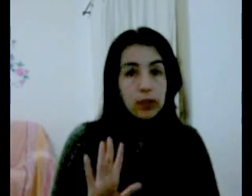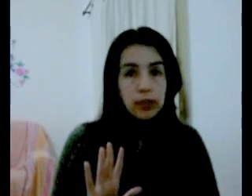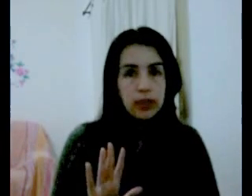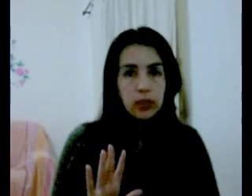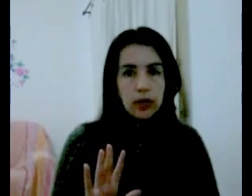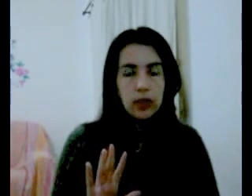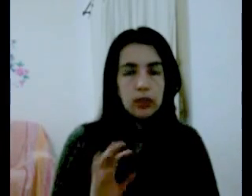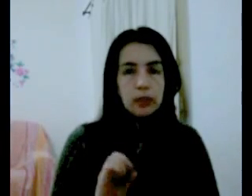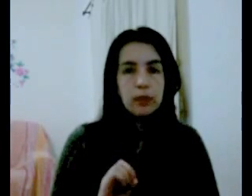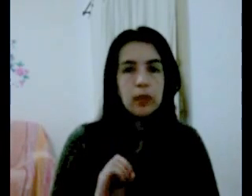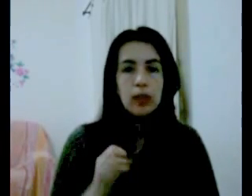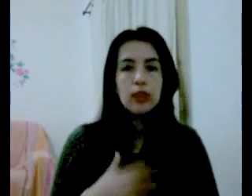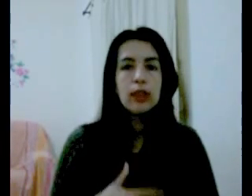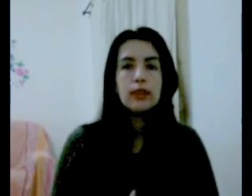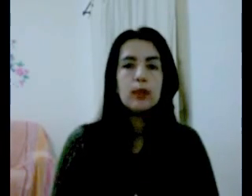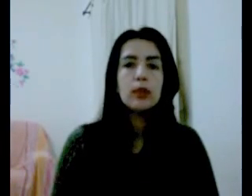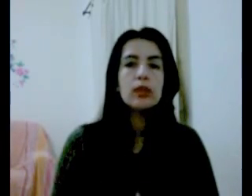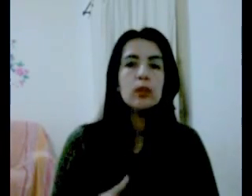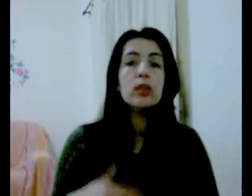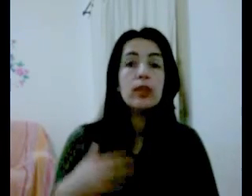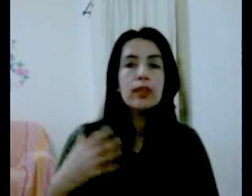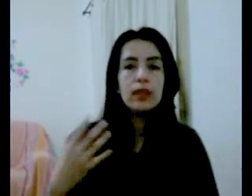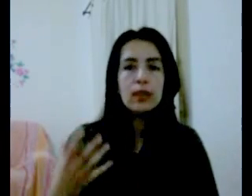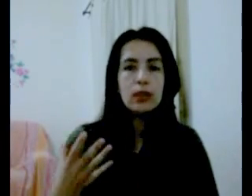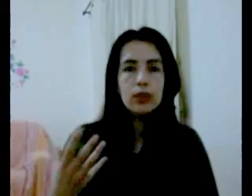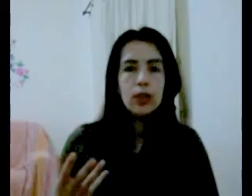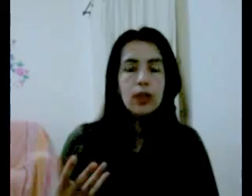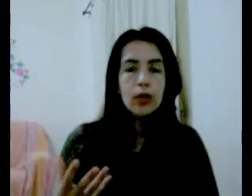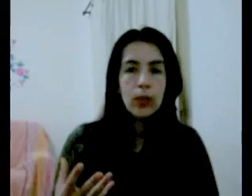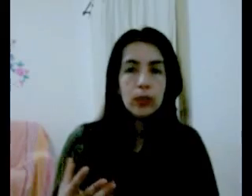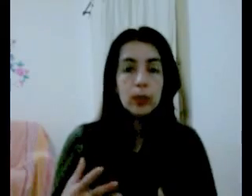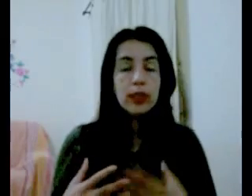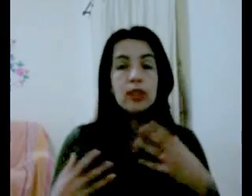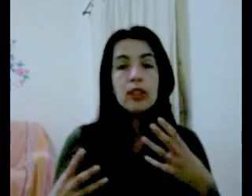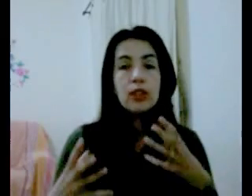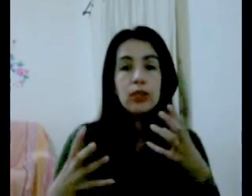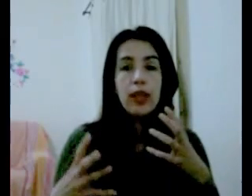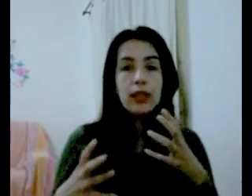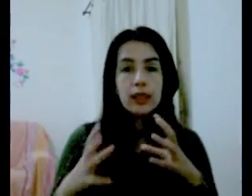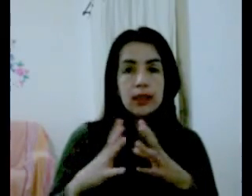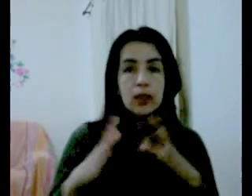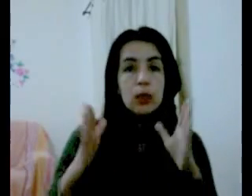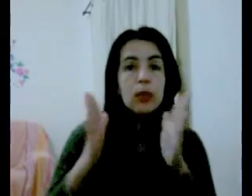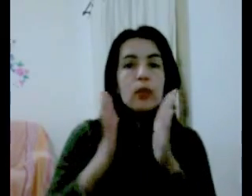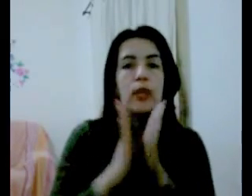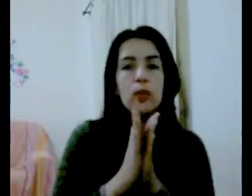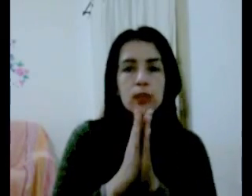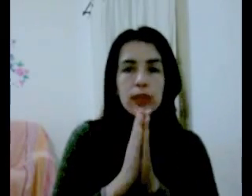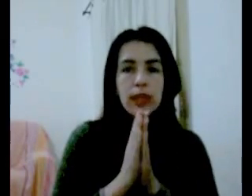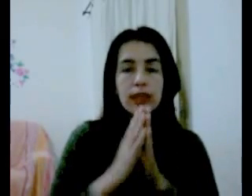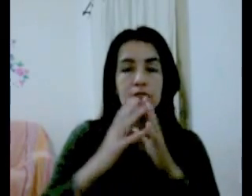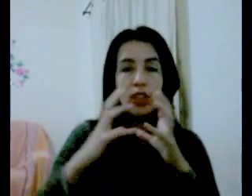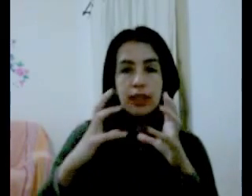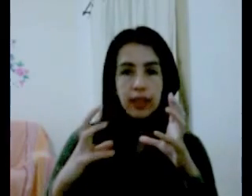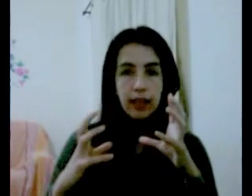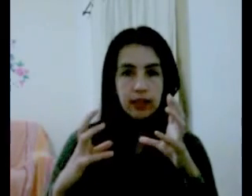não é visível. Então, eu acho que assim, a hidrossalpinge não é tão forte, porque tem gente que fala que às vezes a trompa não está obstruída, ela está